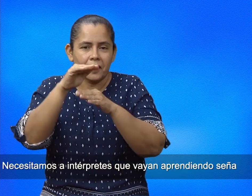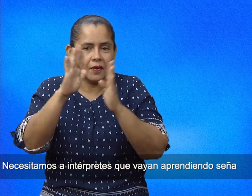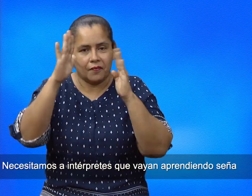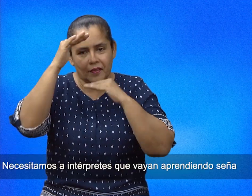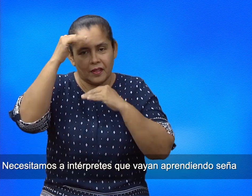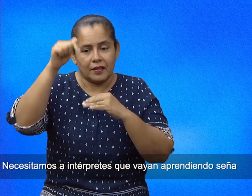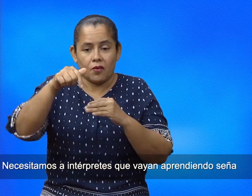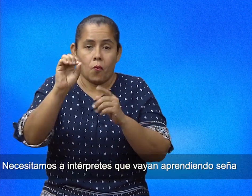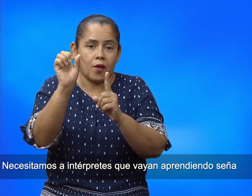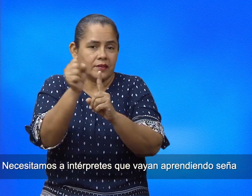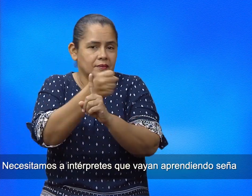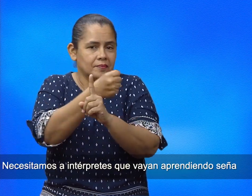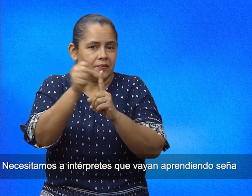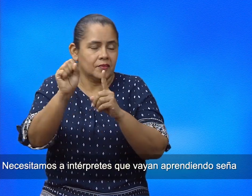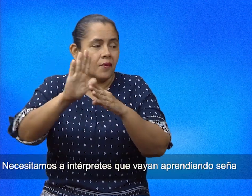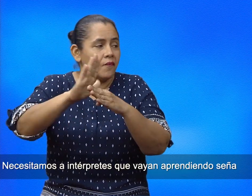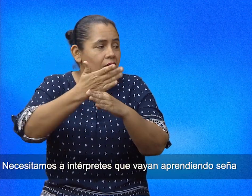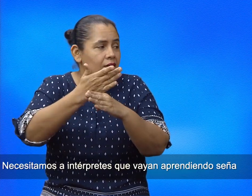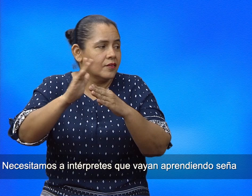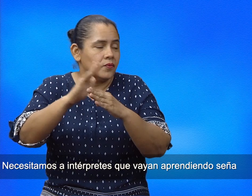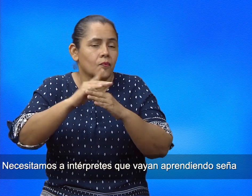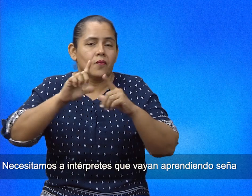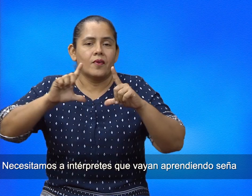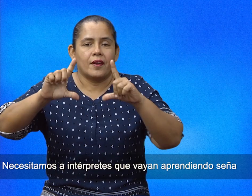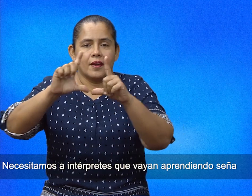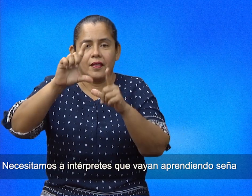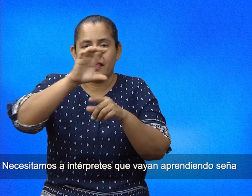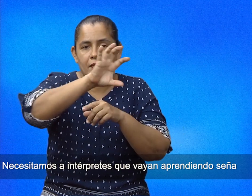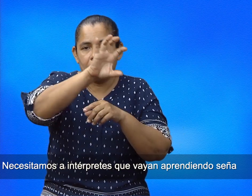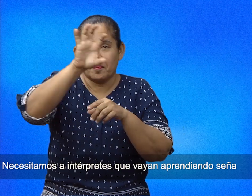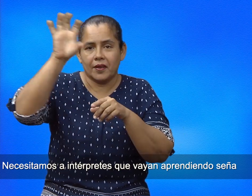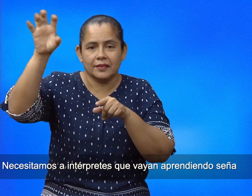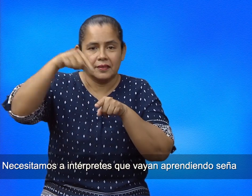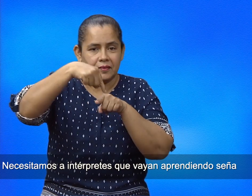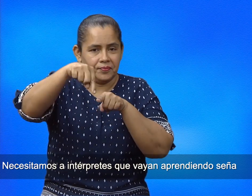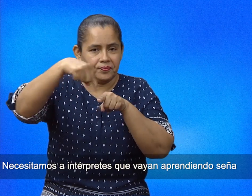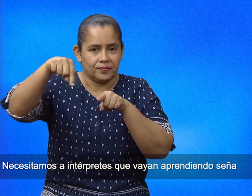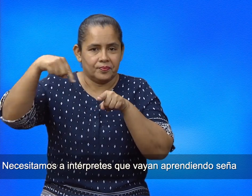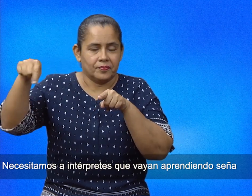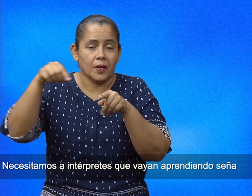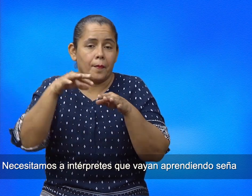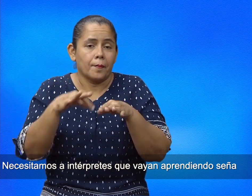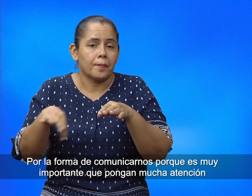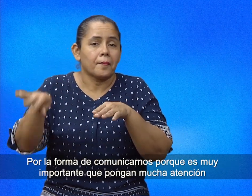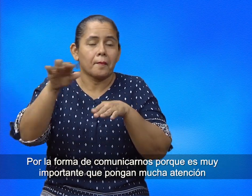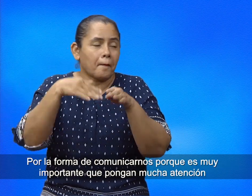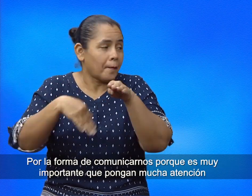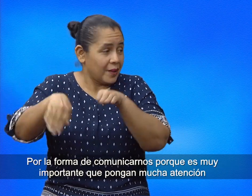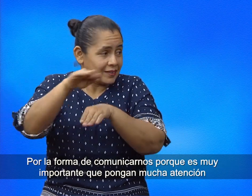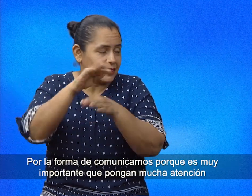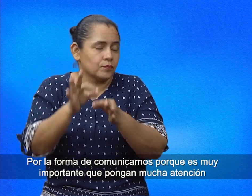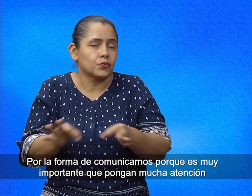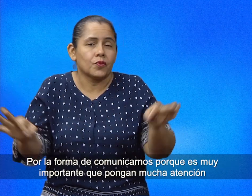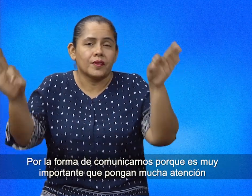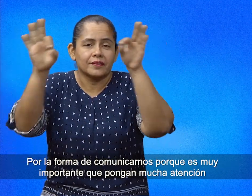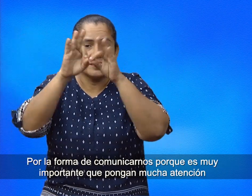enseñamos necesitamos a intérpretes que vayan aprendiendo señas por la forma de comunicarnos, porque es muy